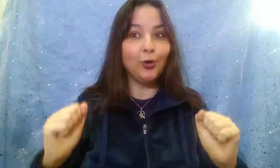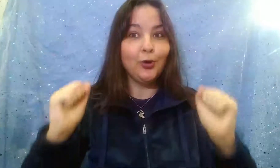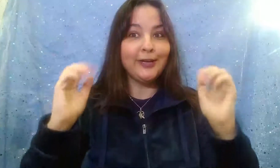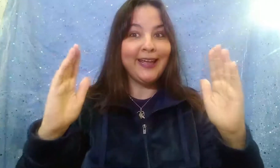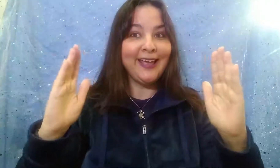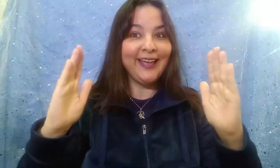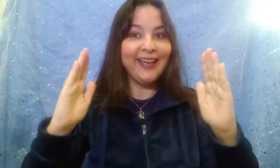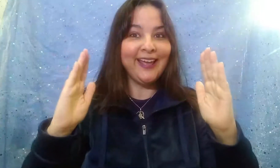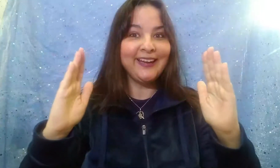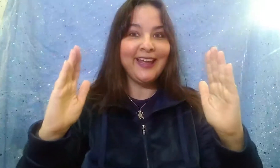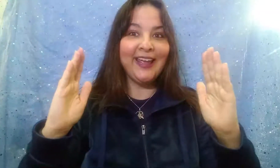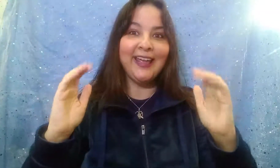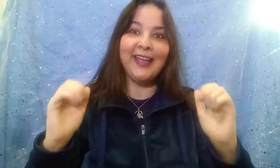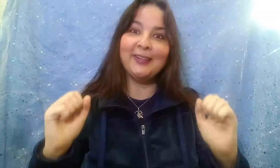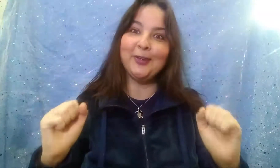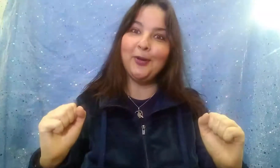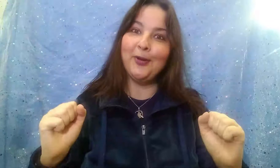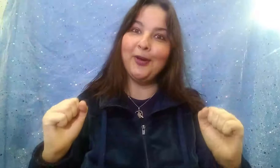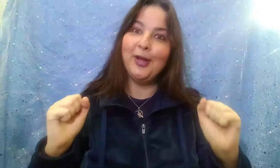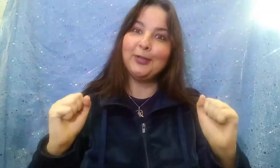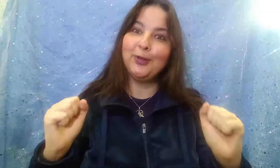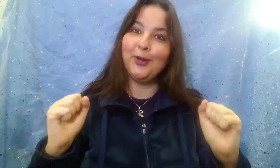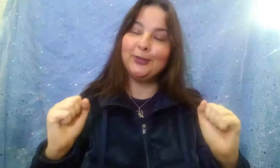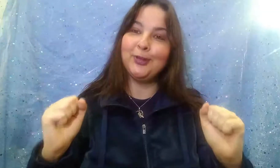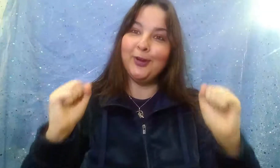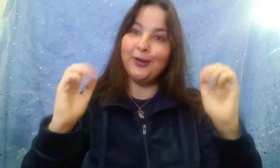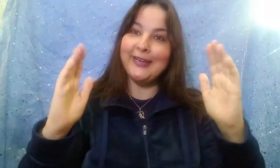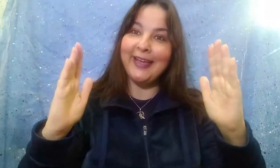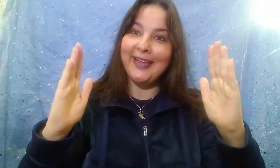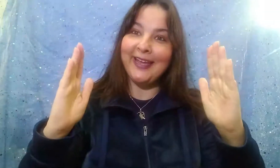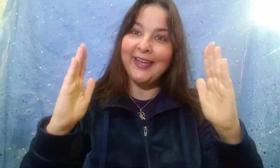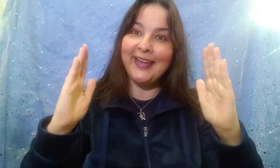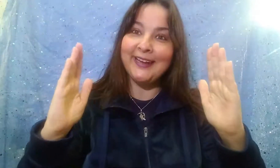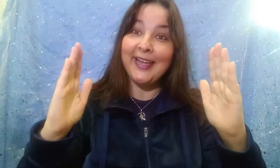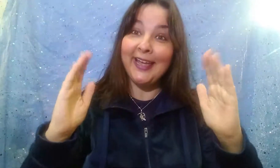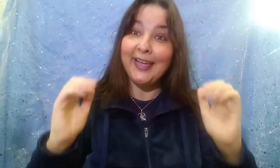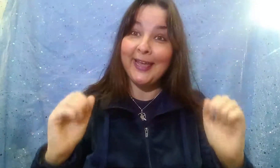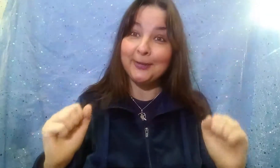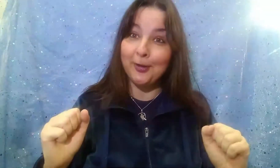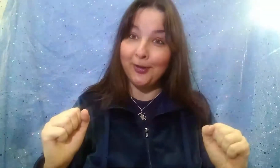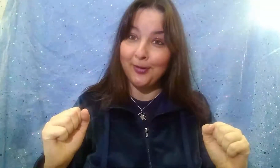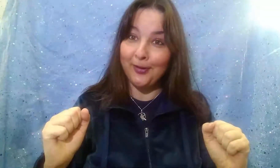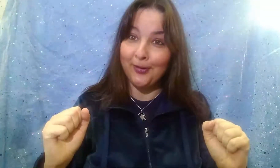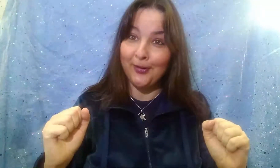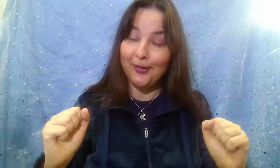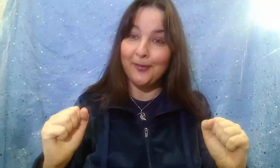Lófilo branco caiu no chão.